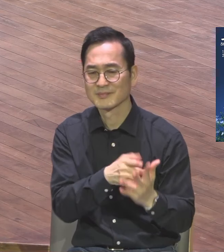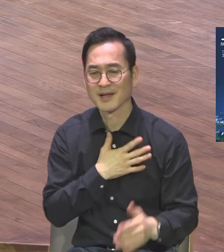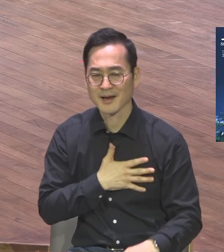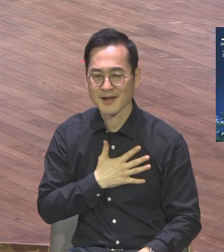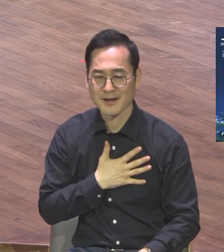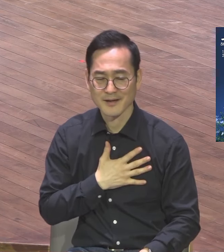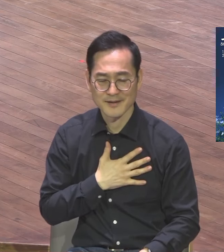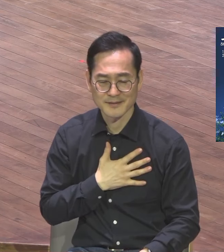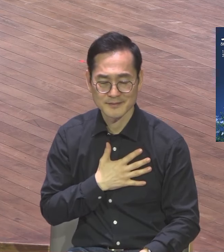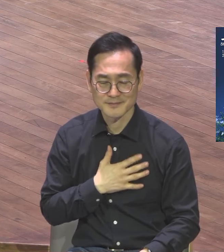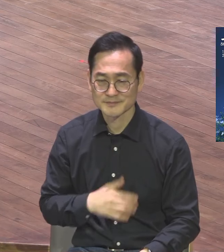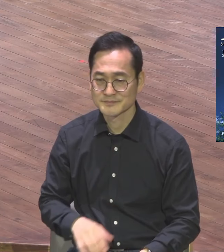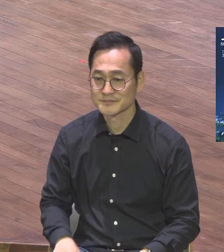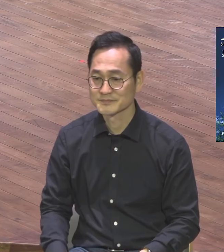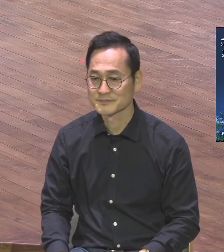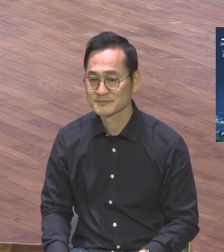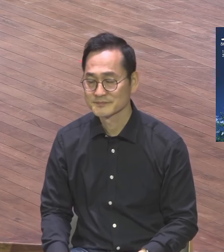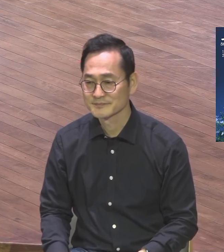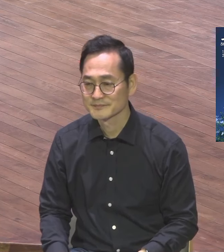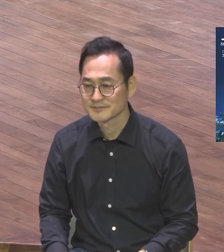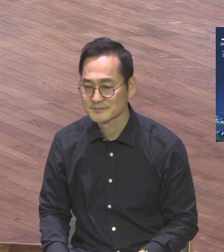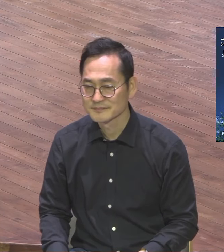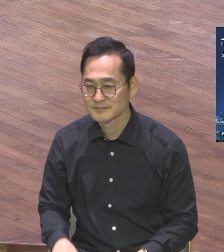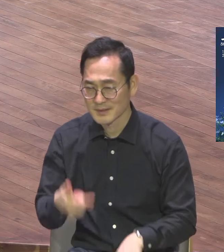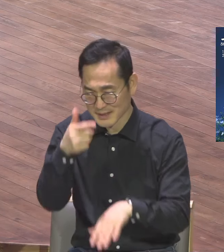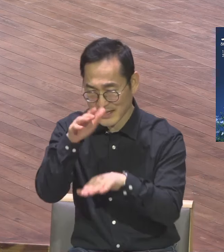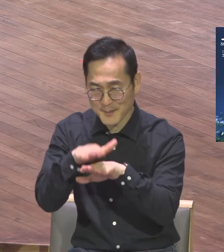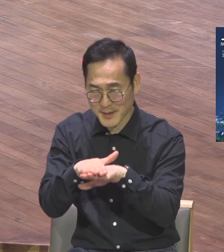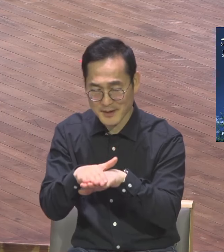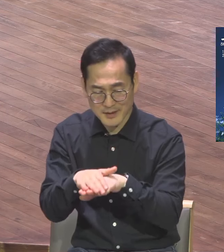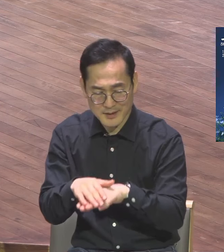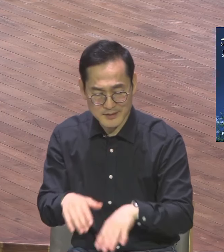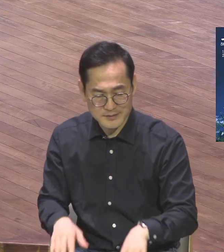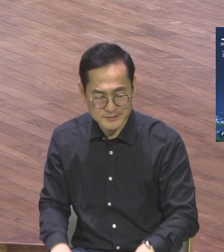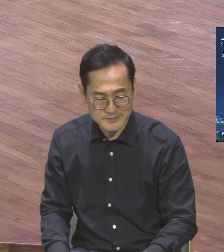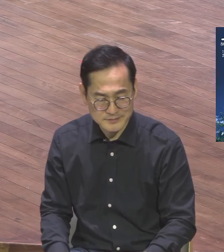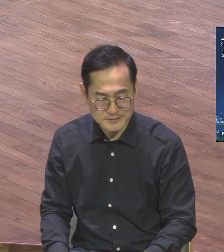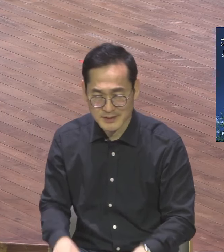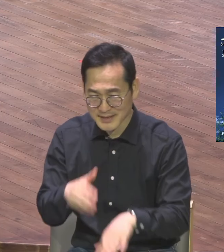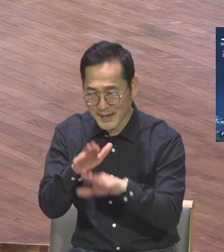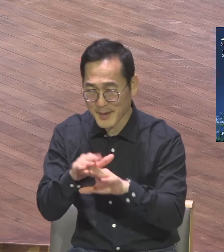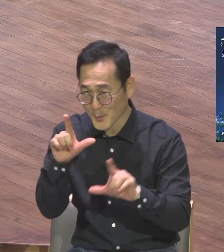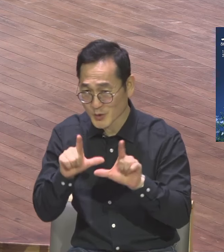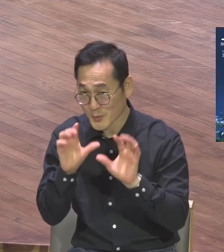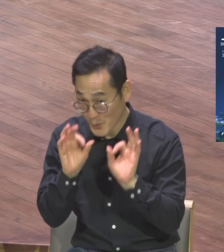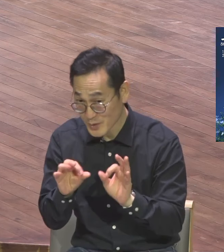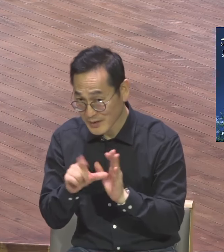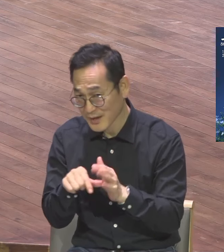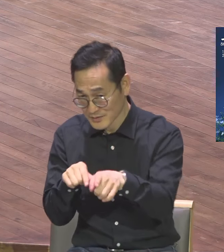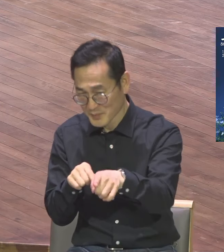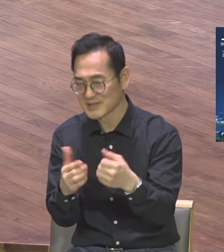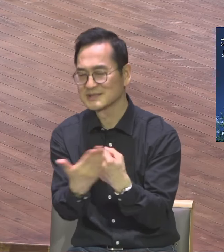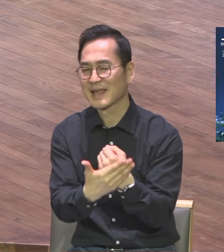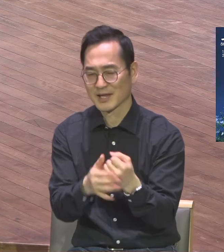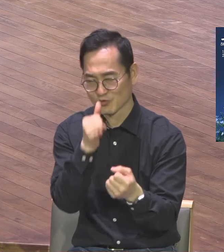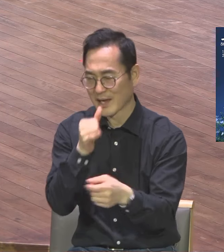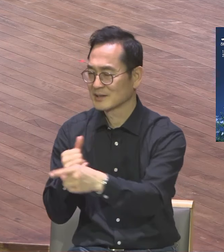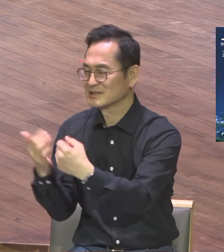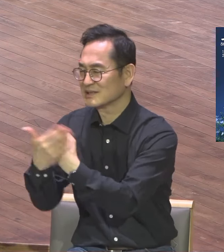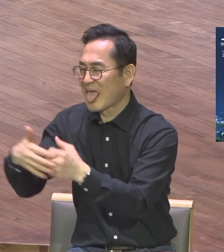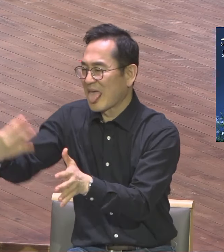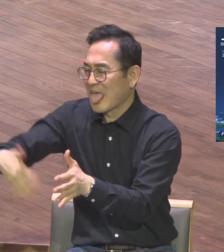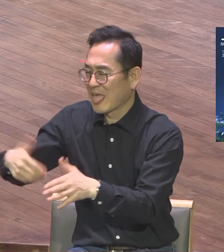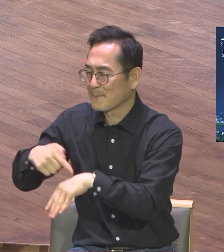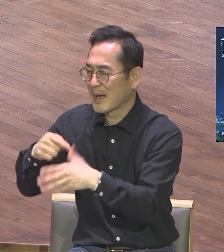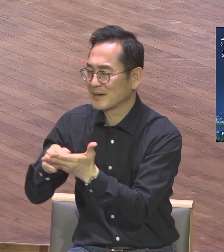예배들은 자세만 봐도 대강 알아요. 예배들은 자세만 봐도 아, 이 사람 은혜 받고 있구나. 이 사람 지금 뭐 저 별로 그게 마음이 안